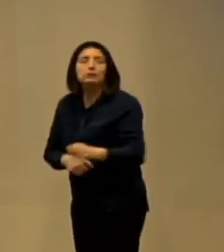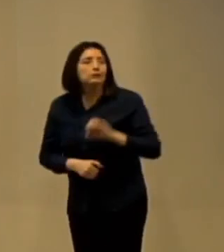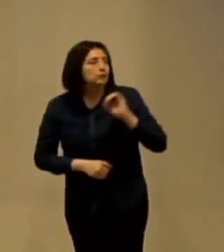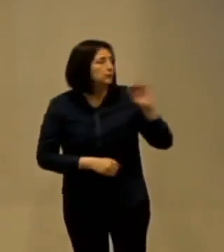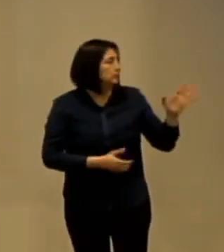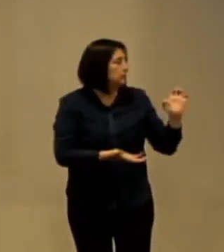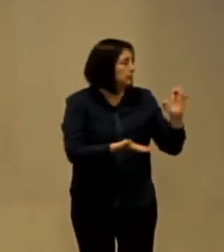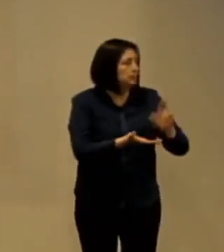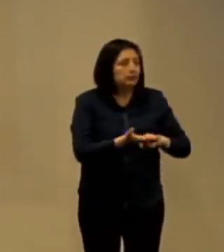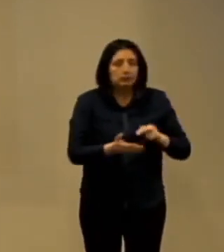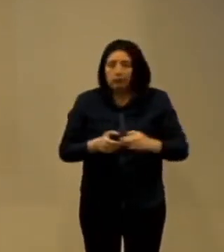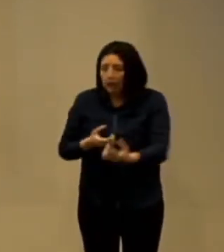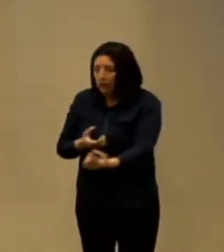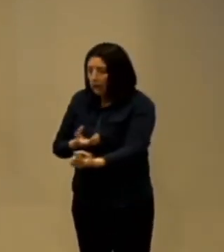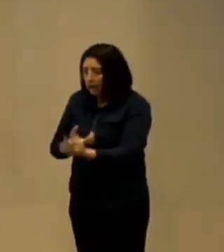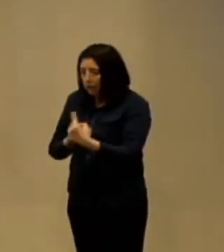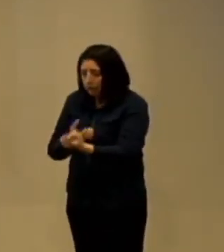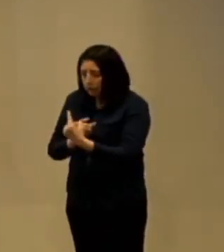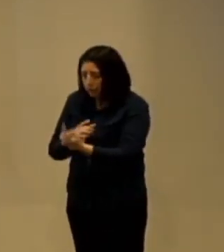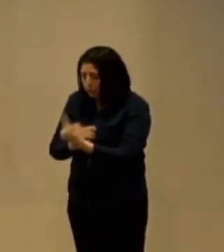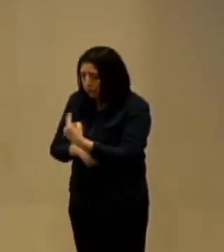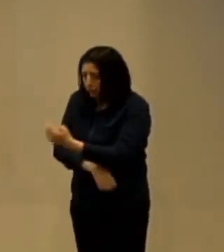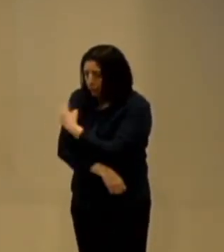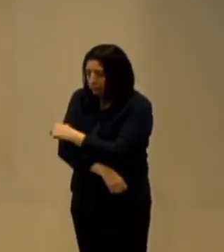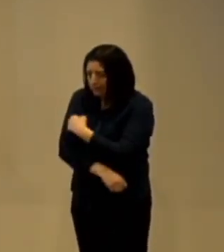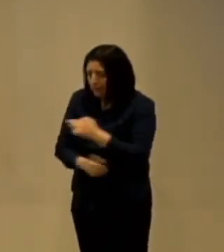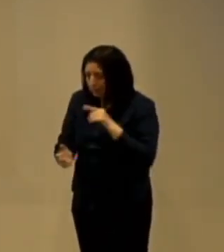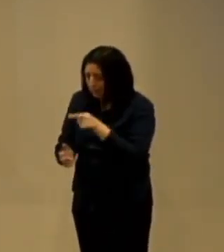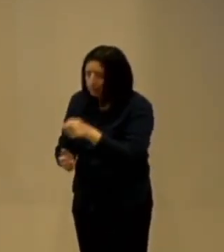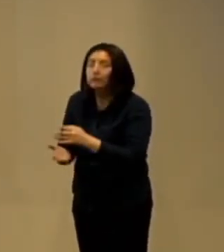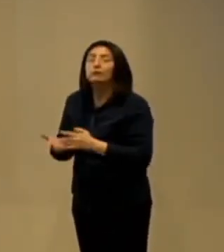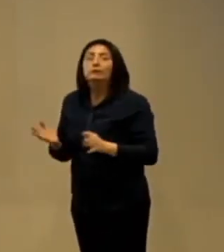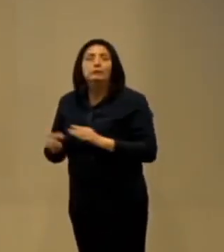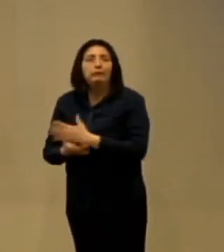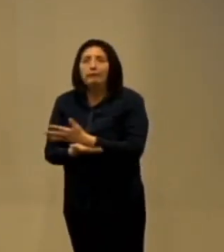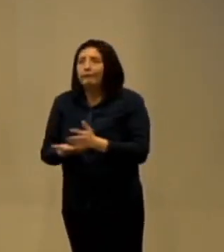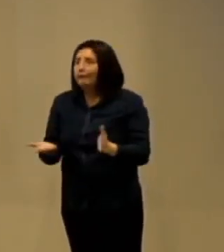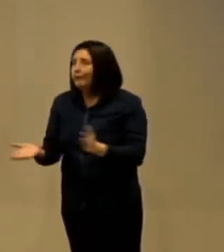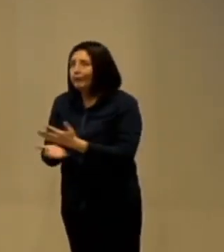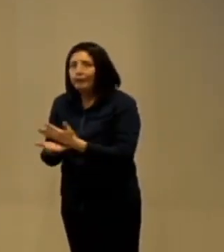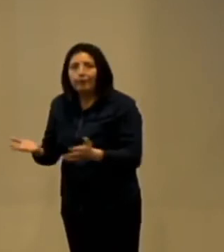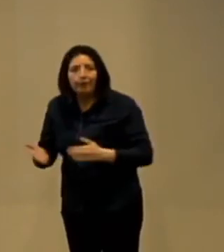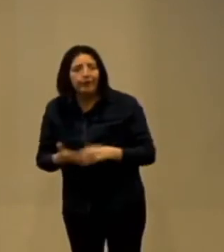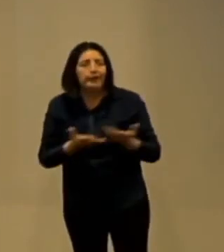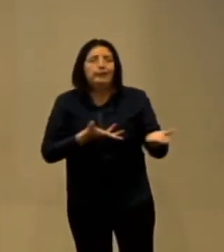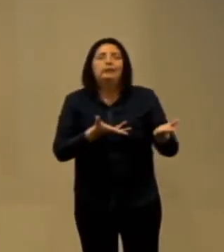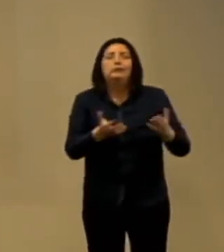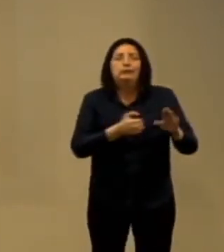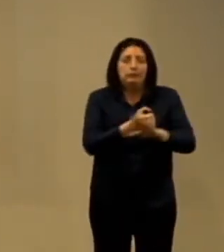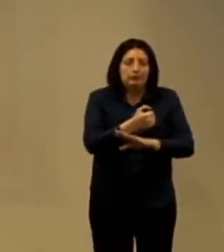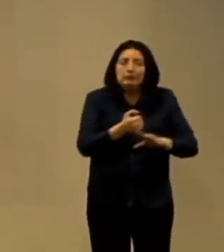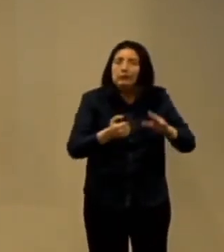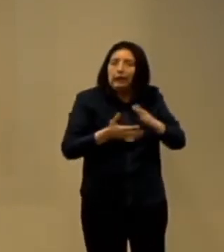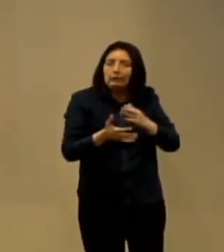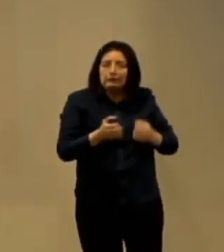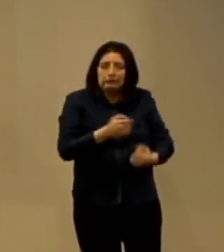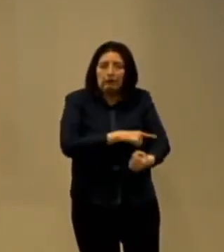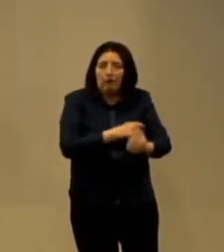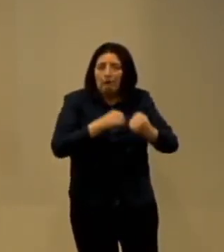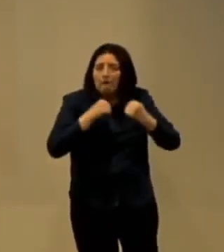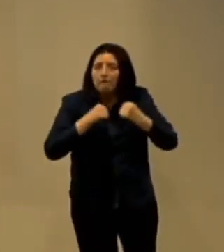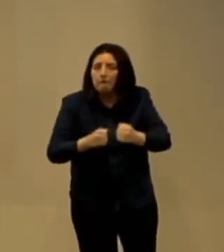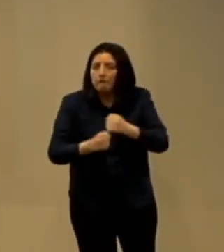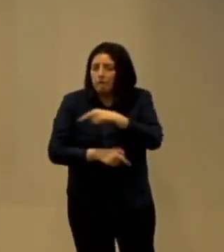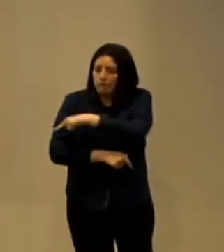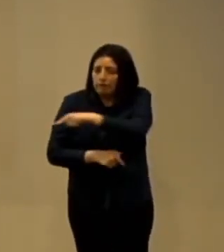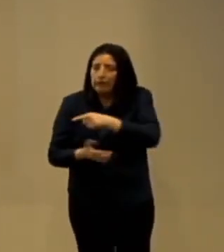salud, que estamos saturados con los hospitales, saturados. ¿Por qué? Porque no hay un primer nivel de atención fortalecido. Y